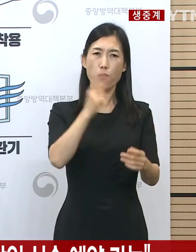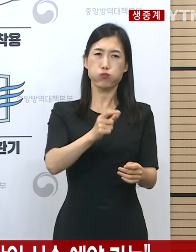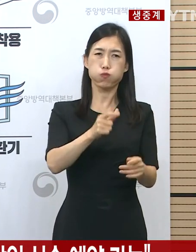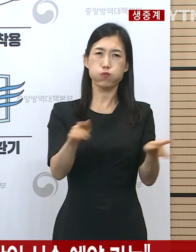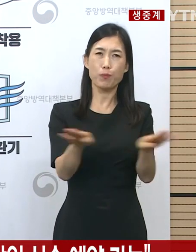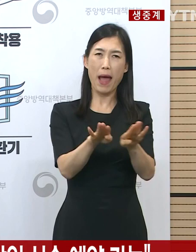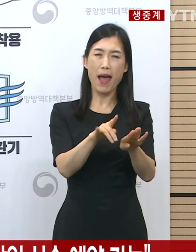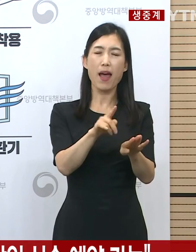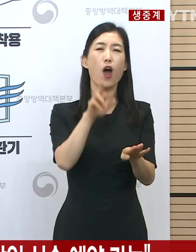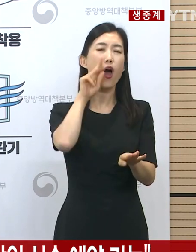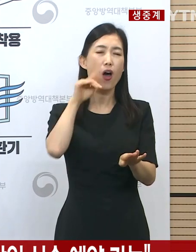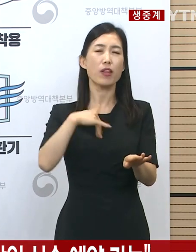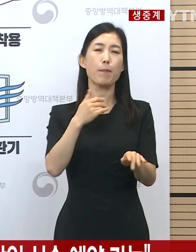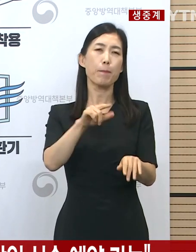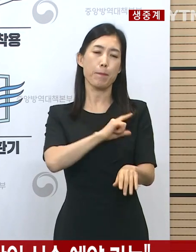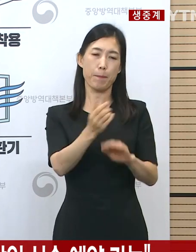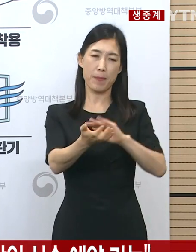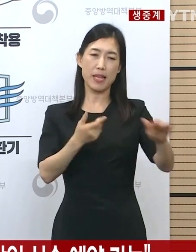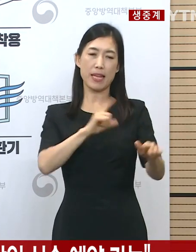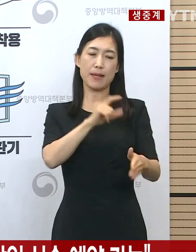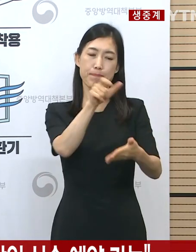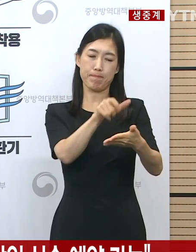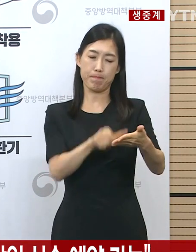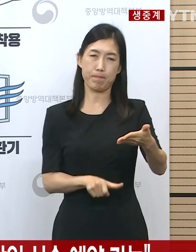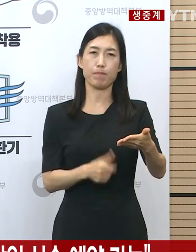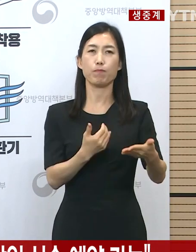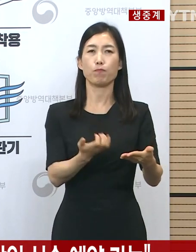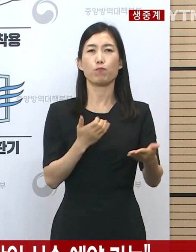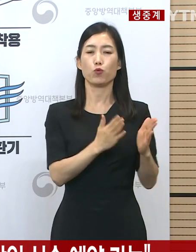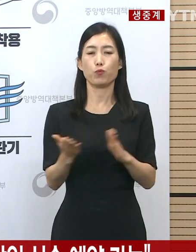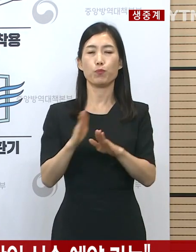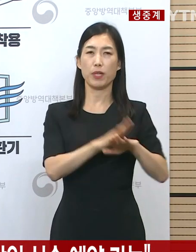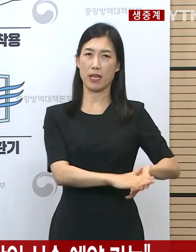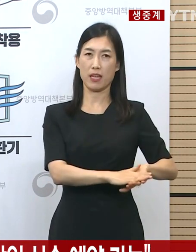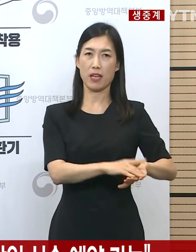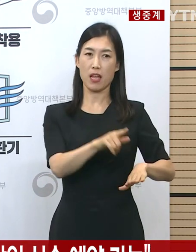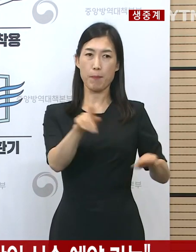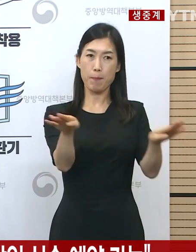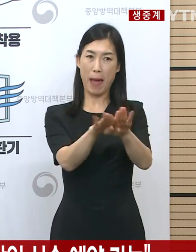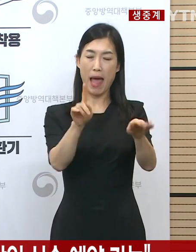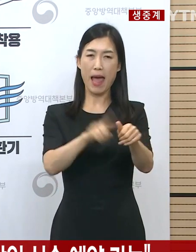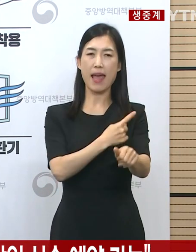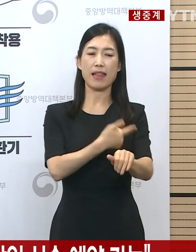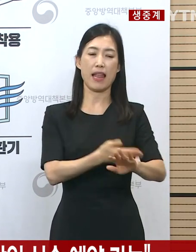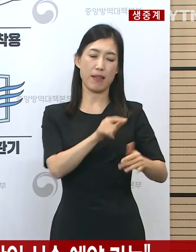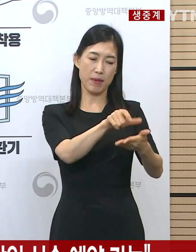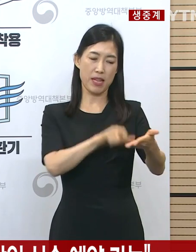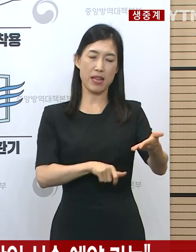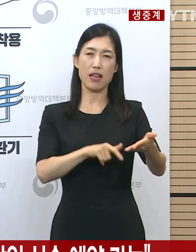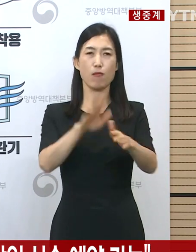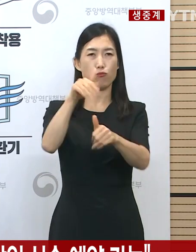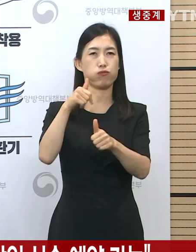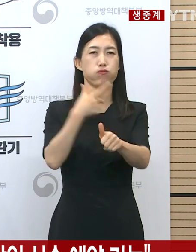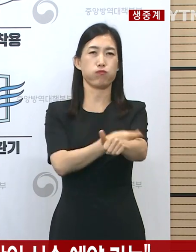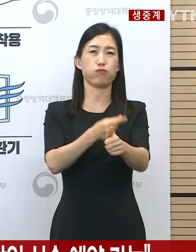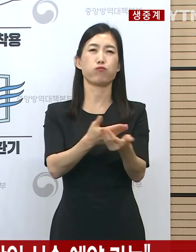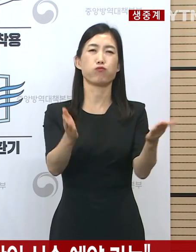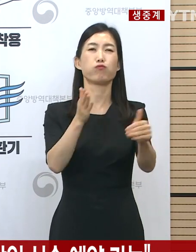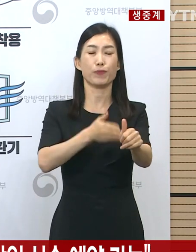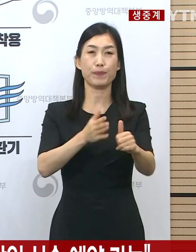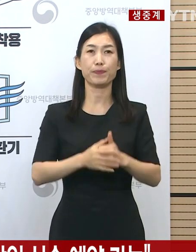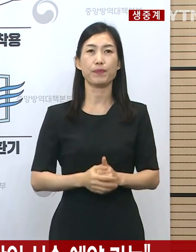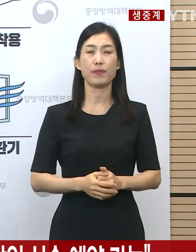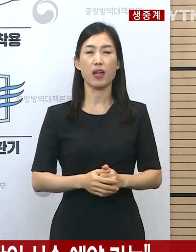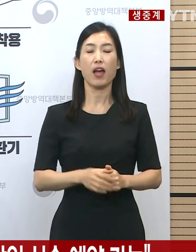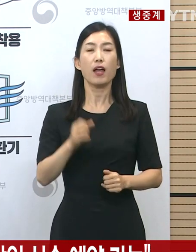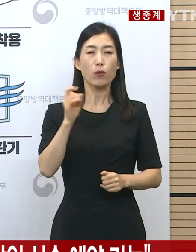백신을 접종받을 수가 있습니다. 다만 8월 16일 이후에 시행되기 때문에 그 이전까지는 사전 예약을